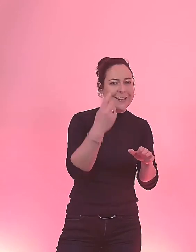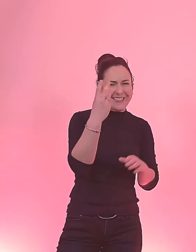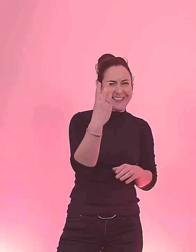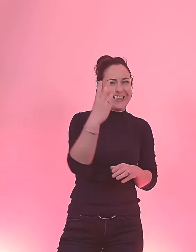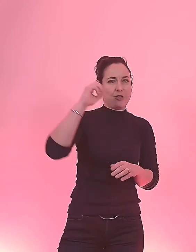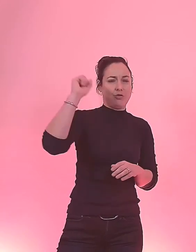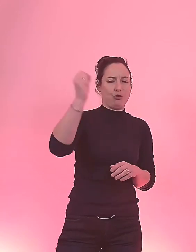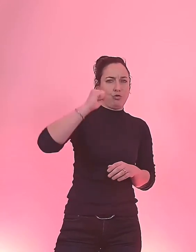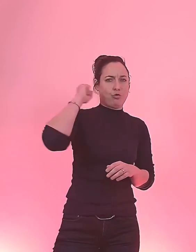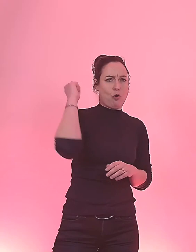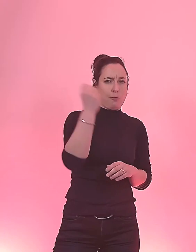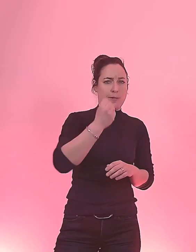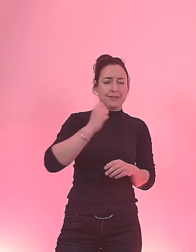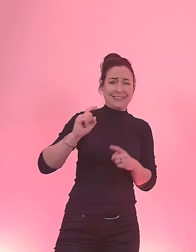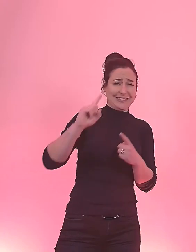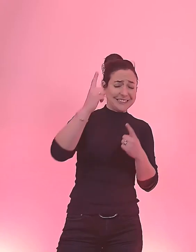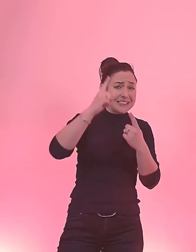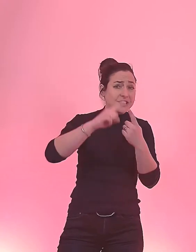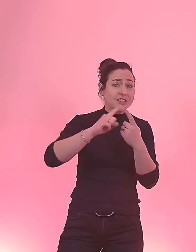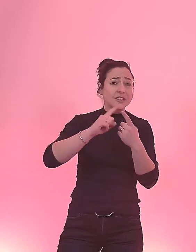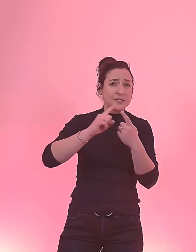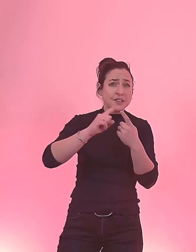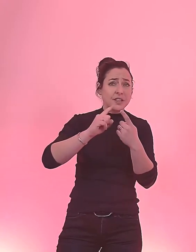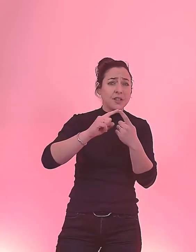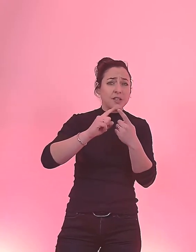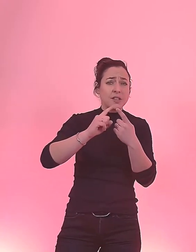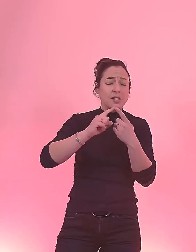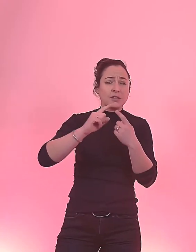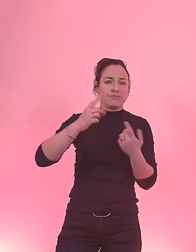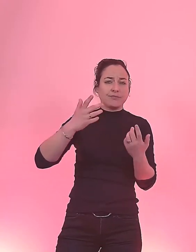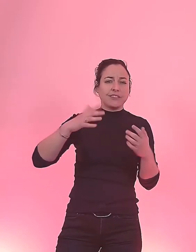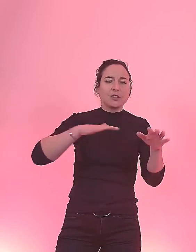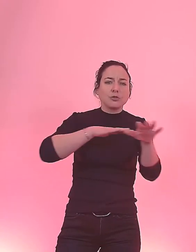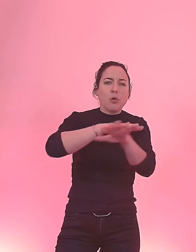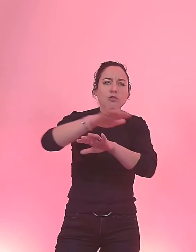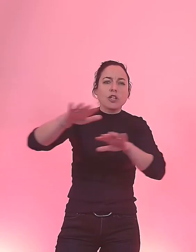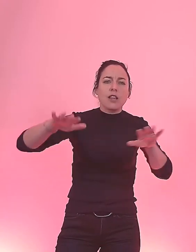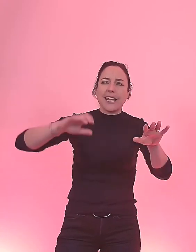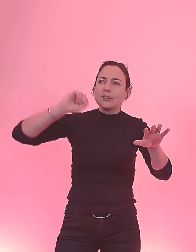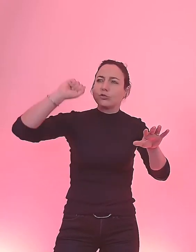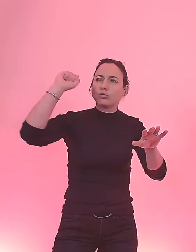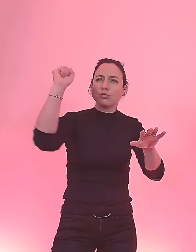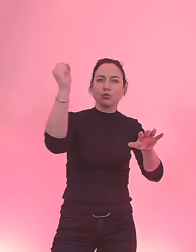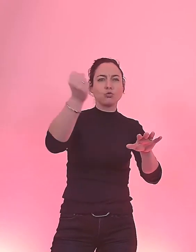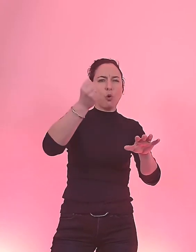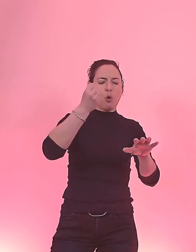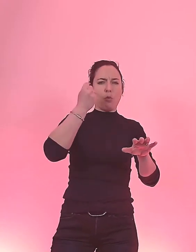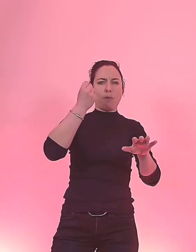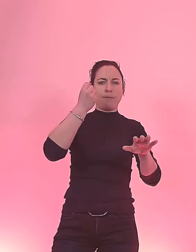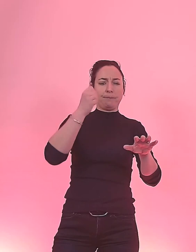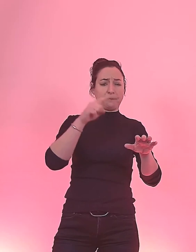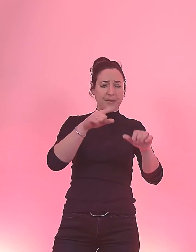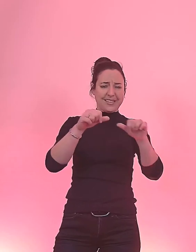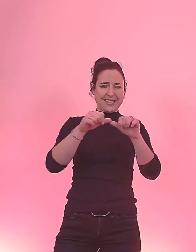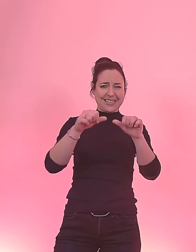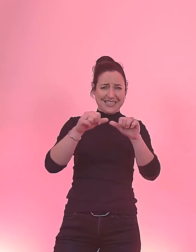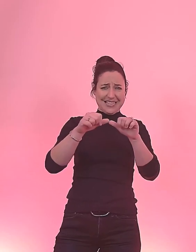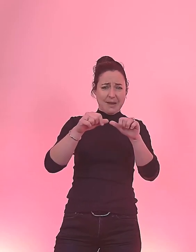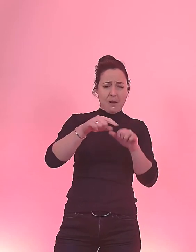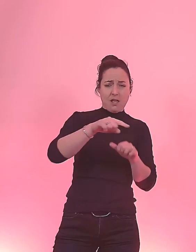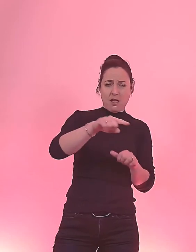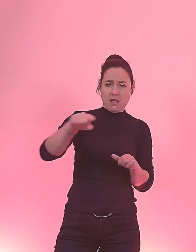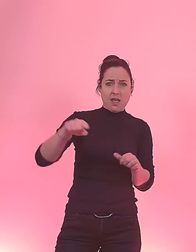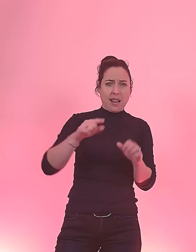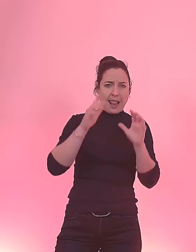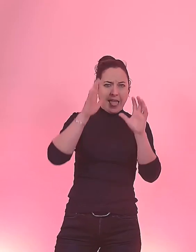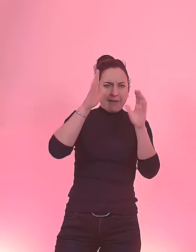langs allereerst is daar die storm in de omstandigheden die het leven van deze visie bedienden bolt overvalt